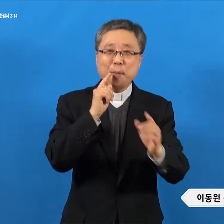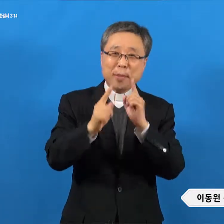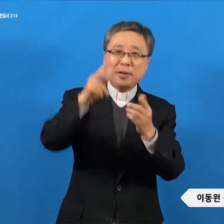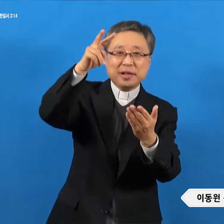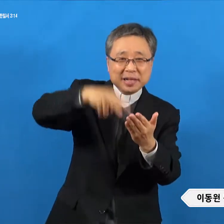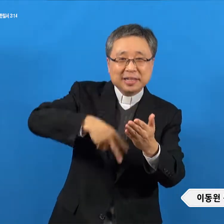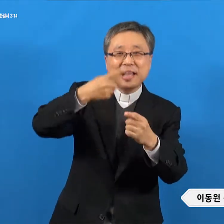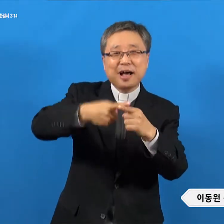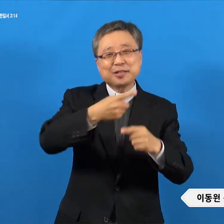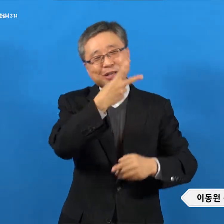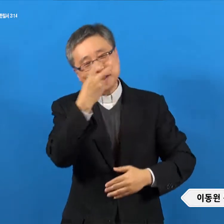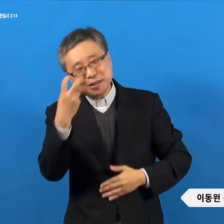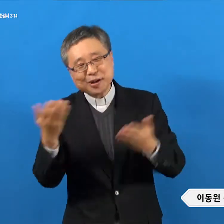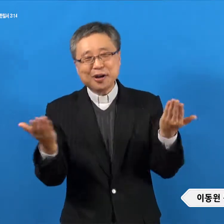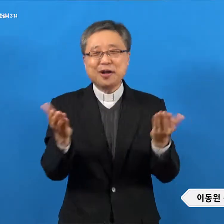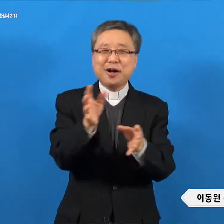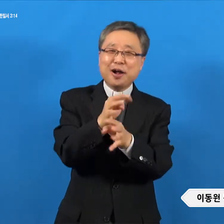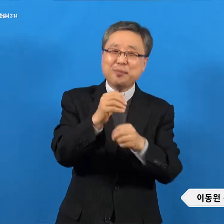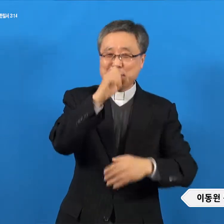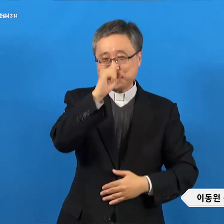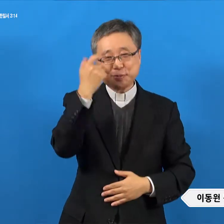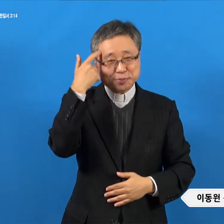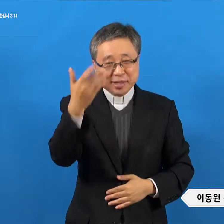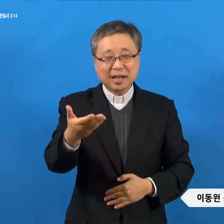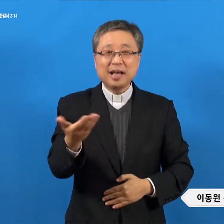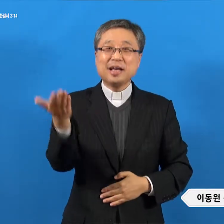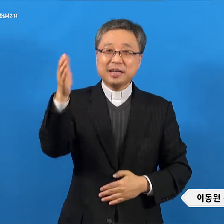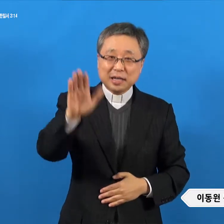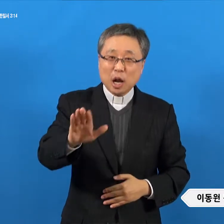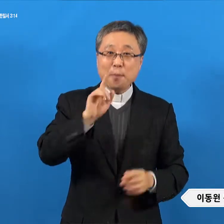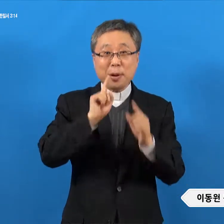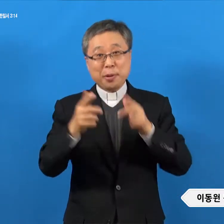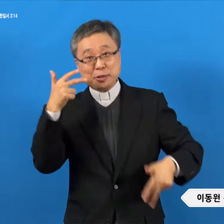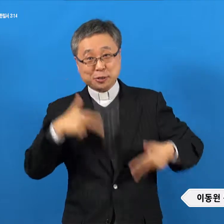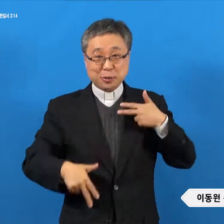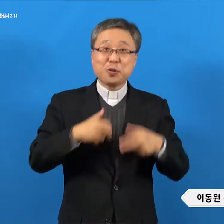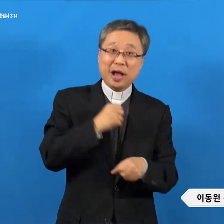말씀을 읽다가 자는 건 얼마나 좋은 일이에요. 그러나 말씀을